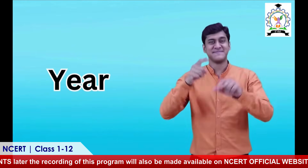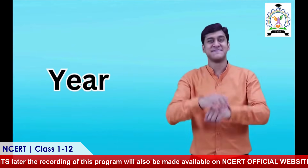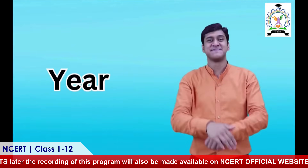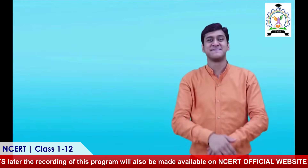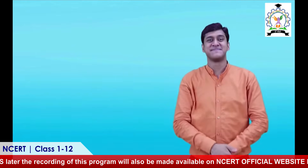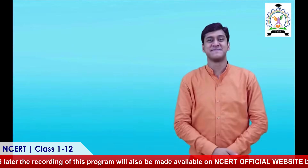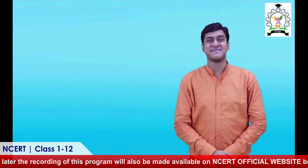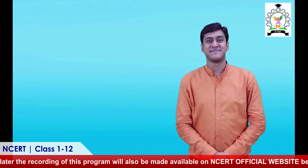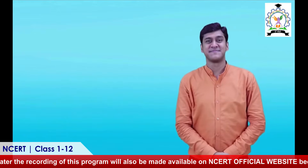साल,